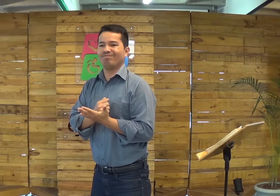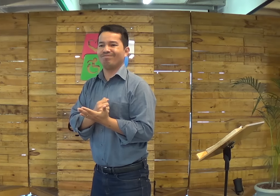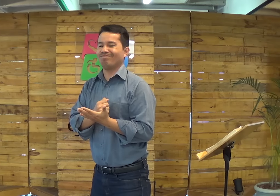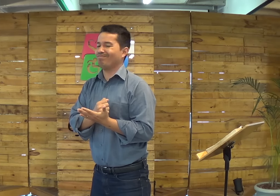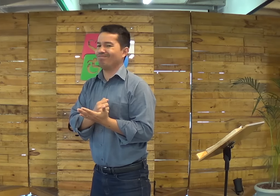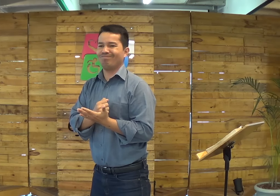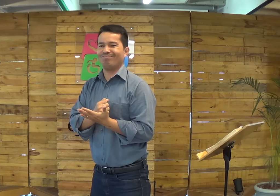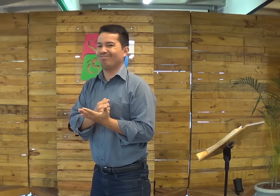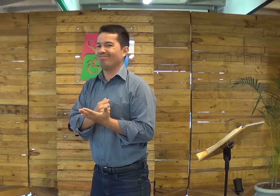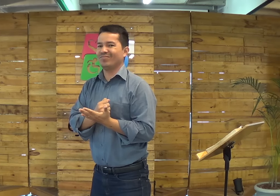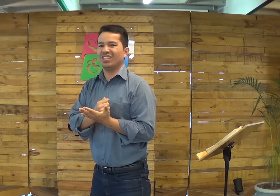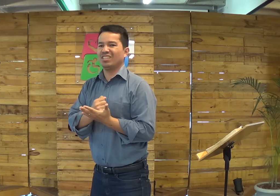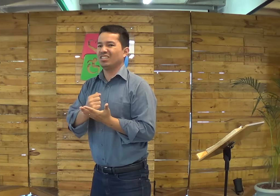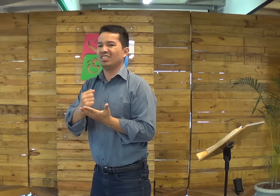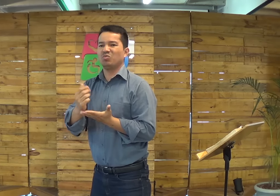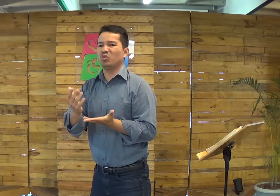o tempo já